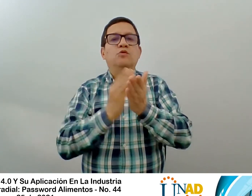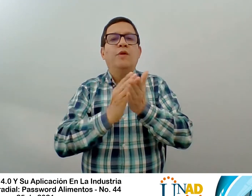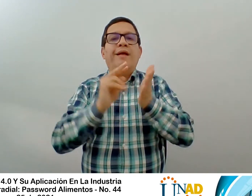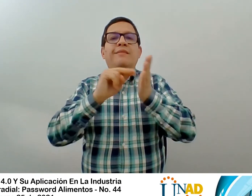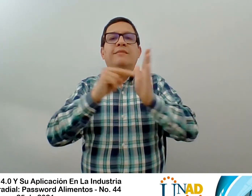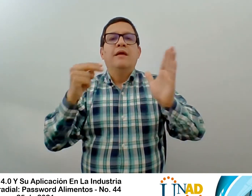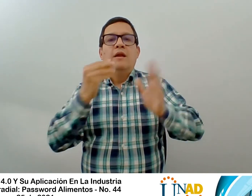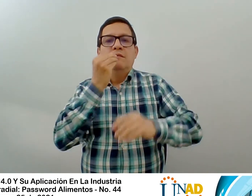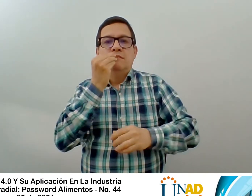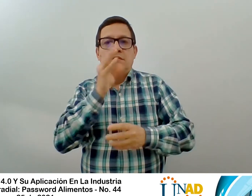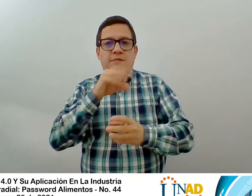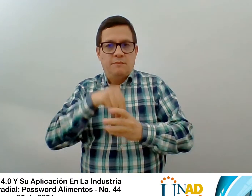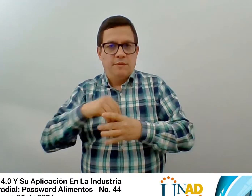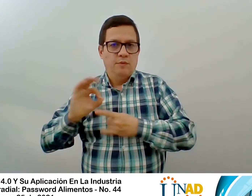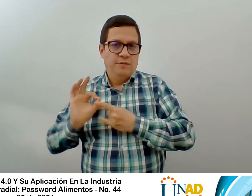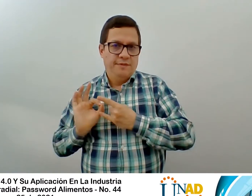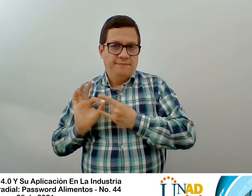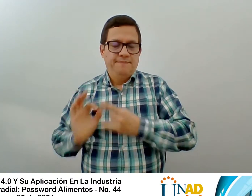Abierta y a Distancia.